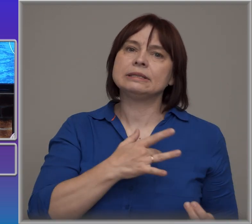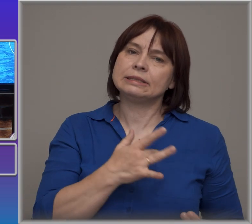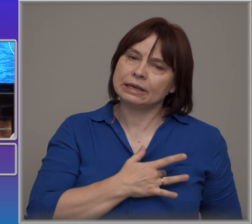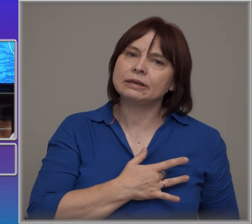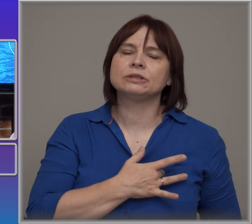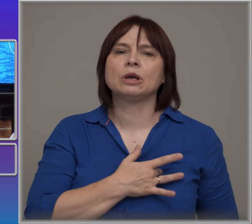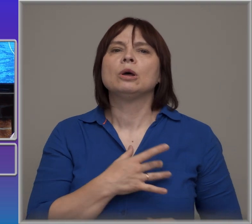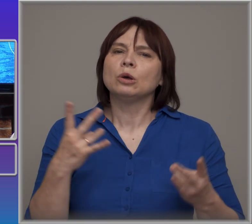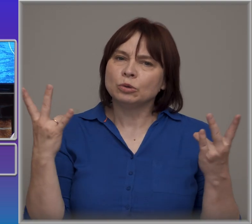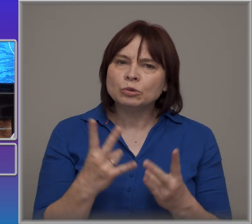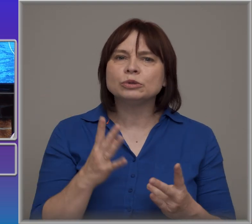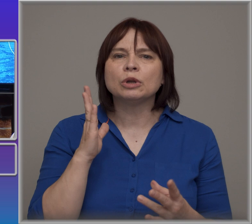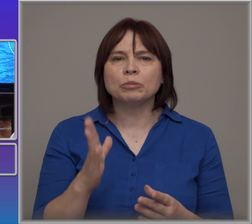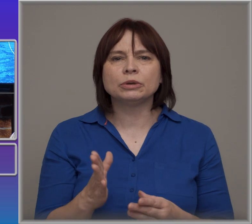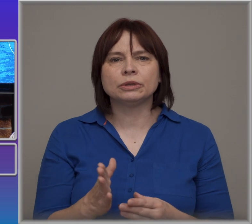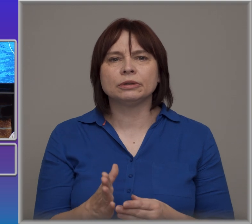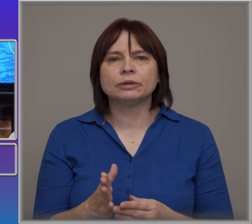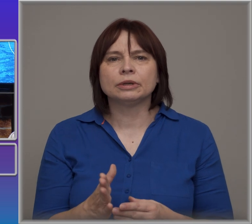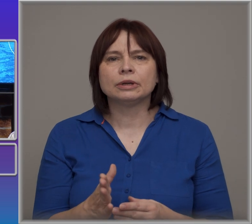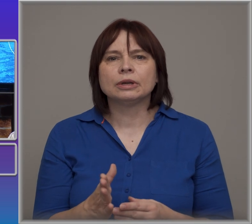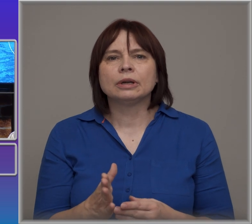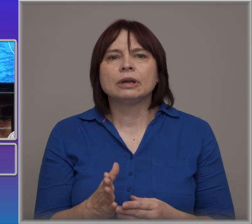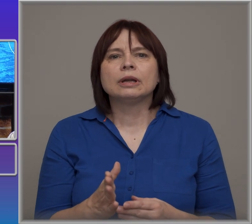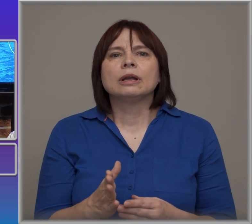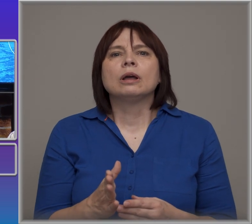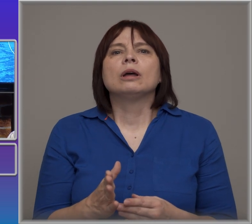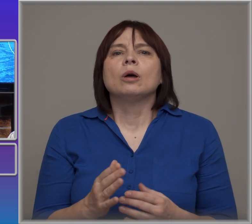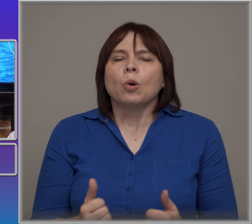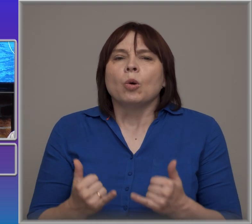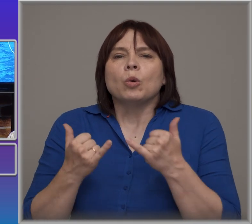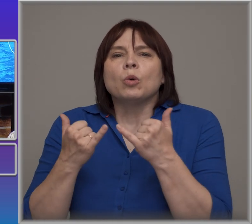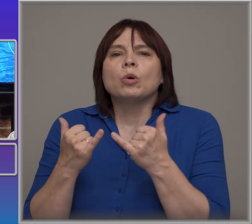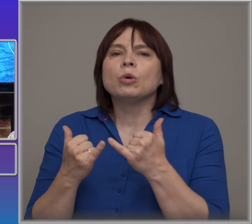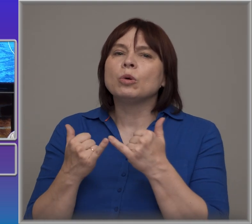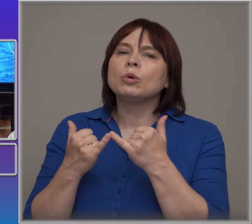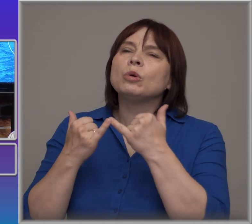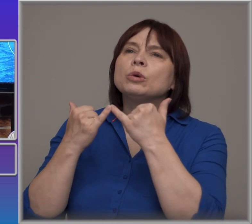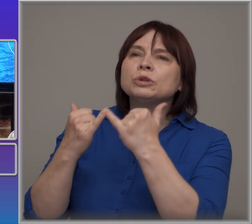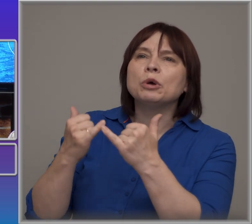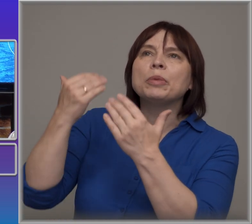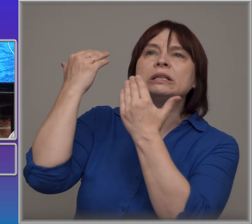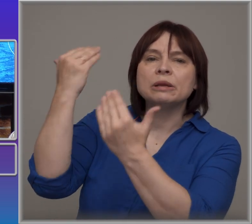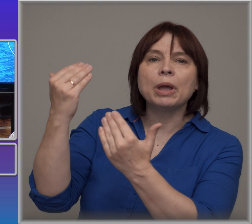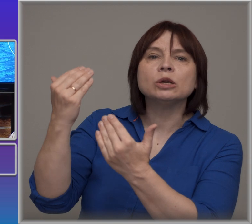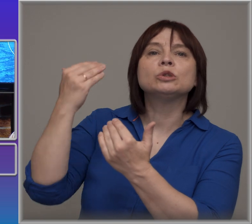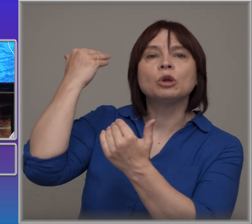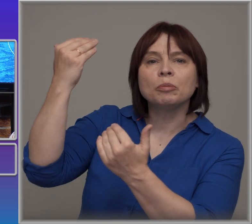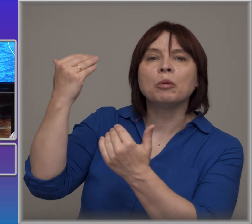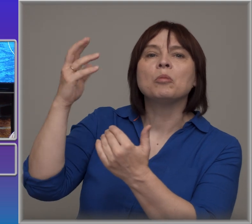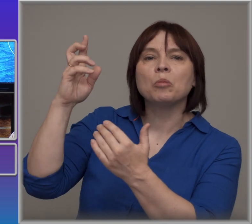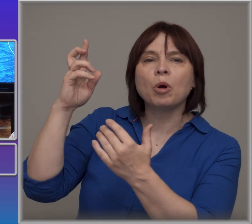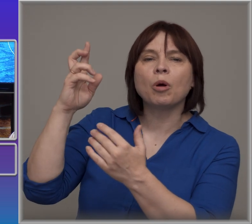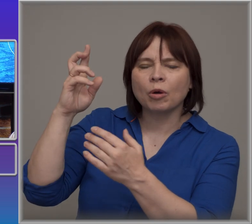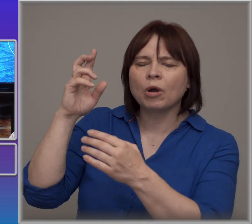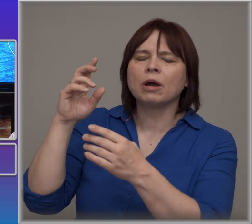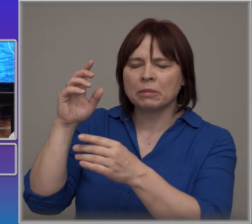будет, Господь, Боже милостивый, Святой Израилев, уступить дорогу Тебе, Господь, и свое эго, Господь, Боже, склонить